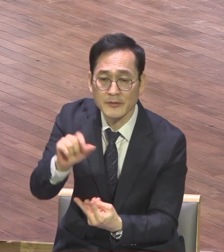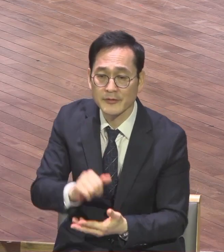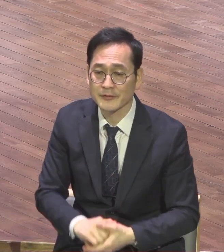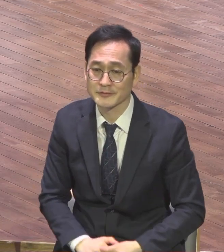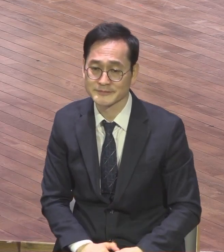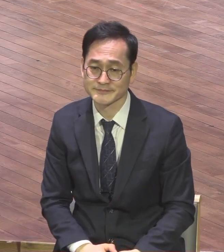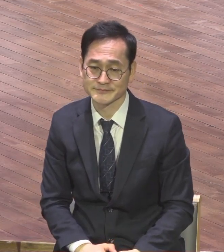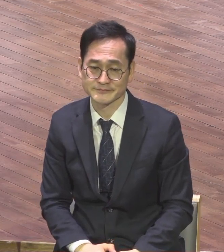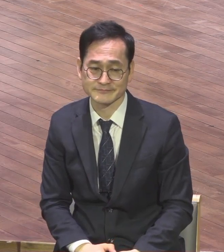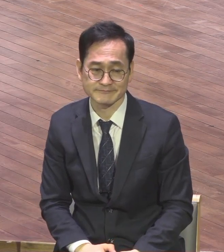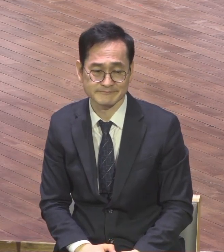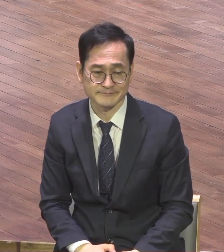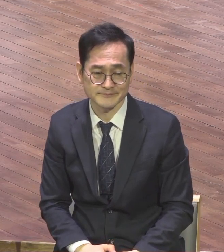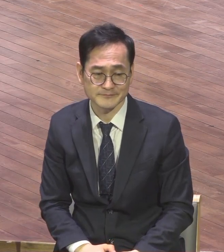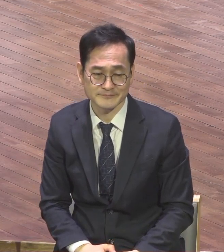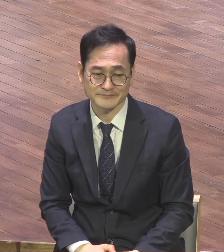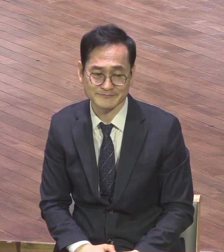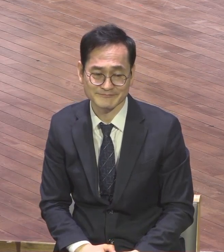왜 그랬습니까?